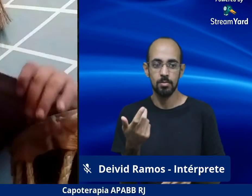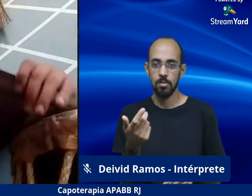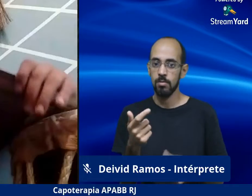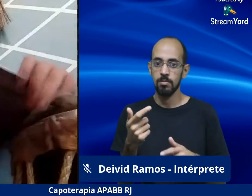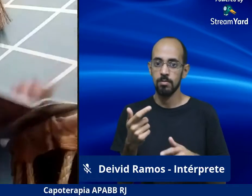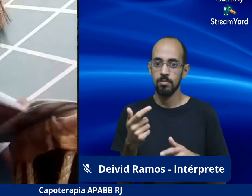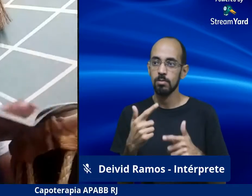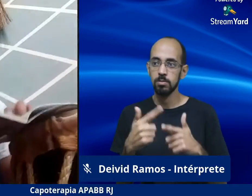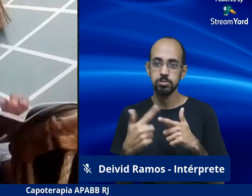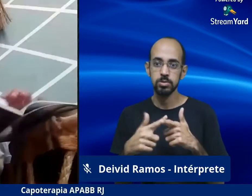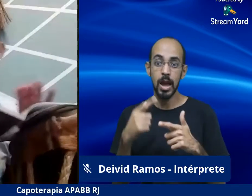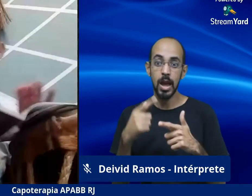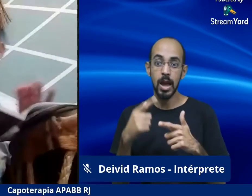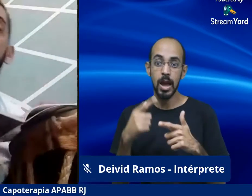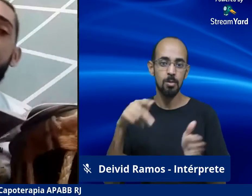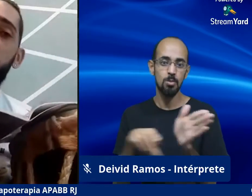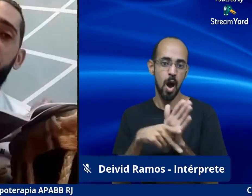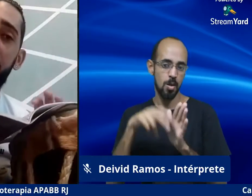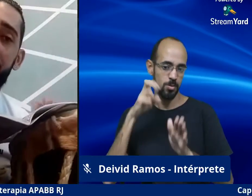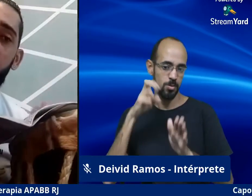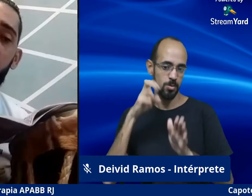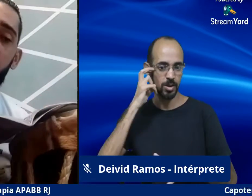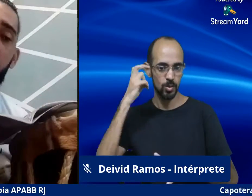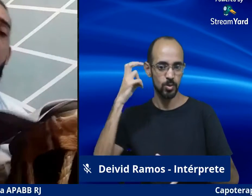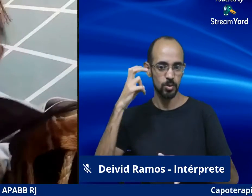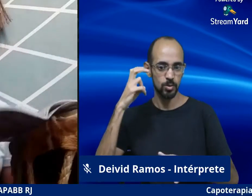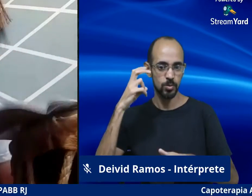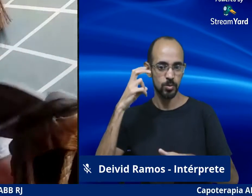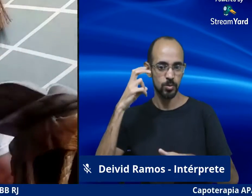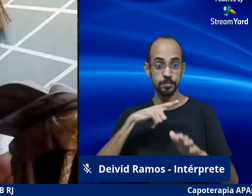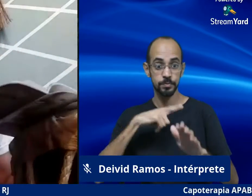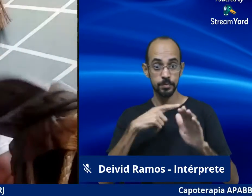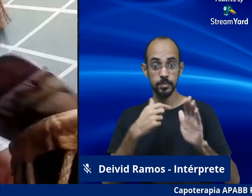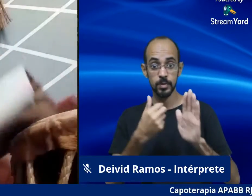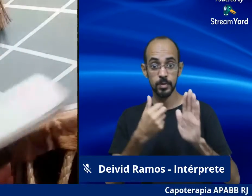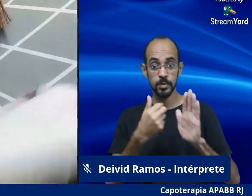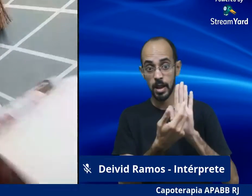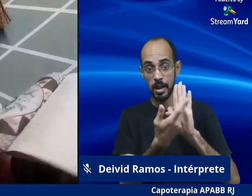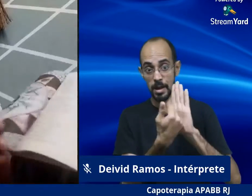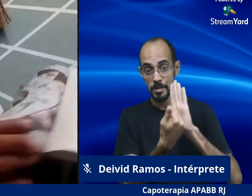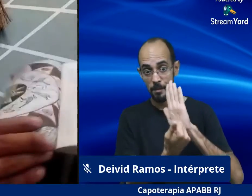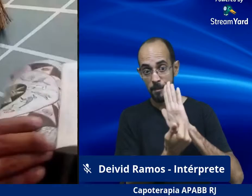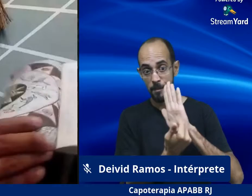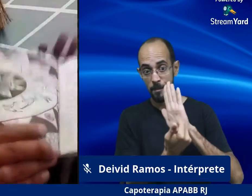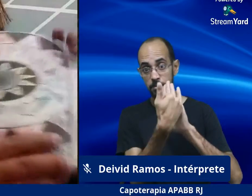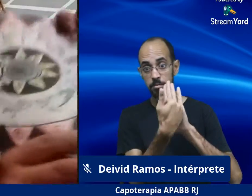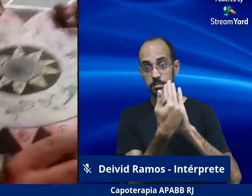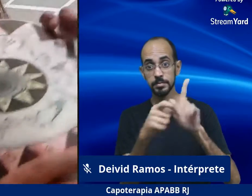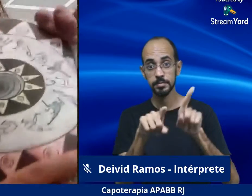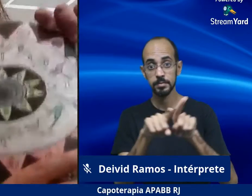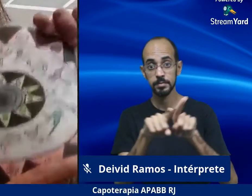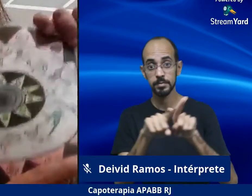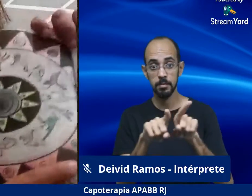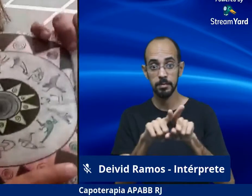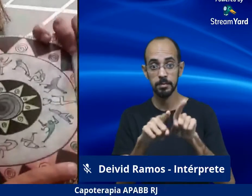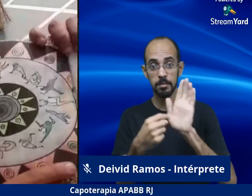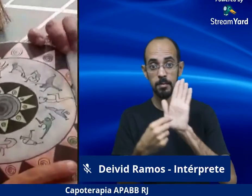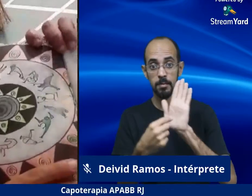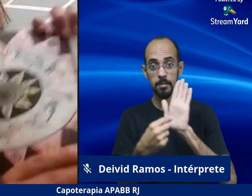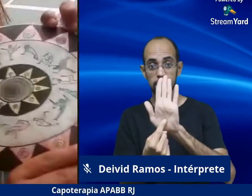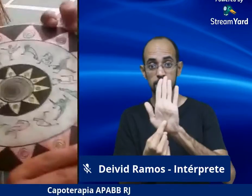inestimável. E aí a gente também tem a ilustração aqui, né, desse poema que fala da roda, e